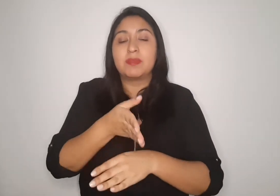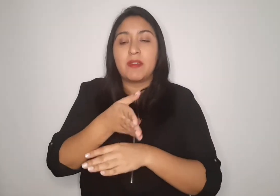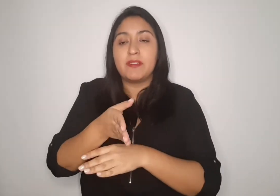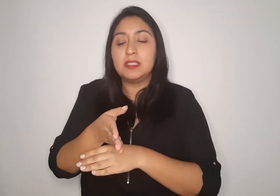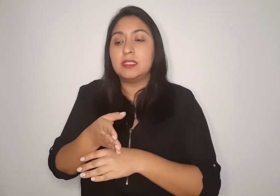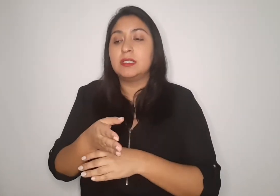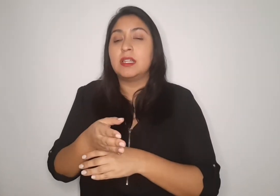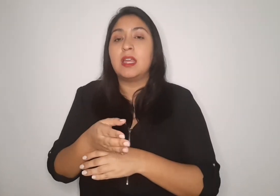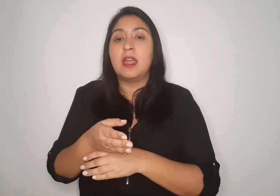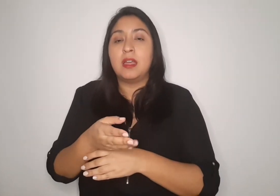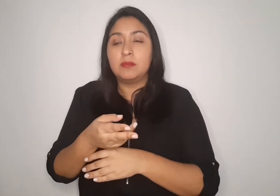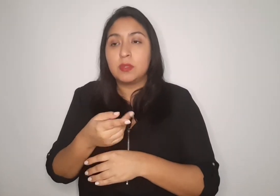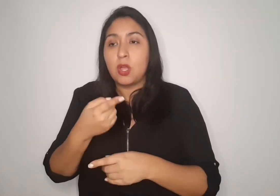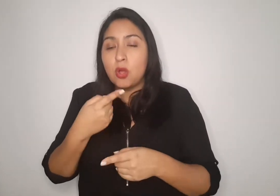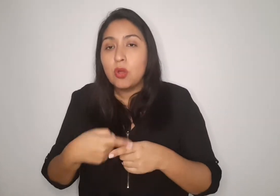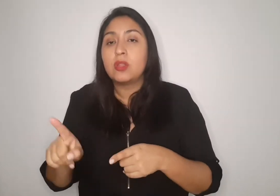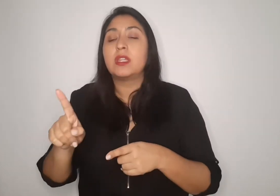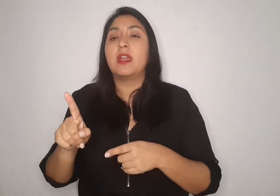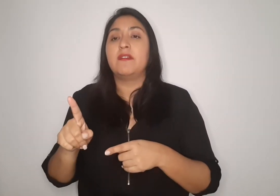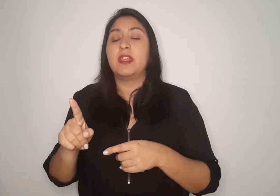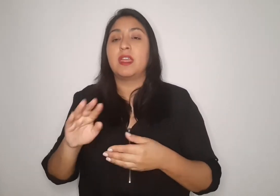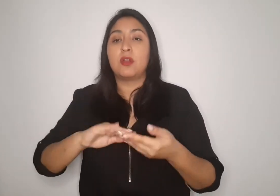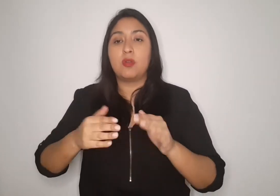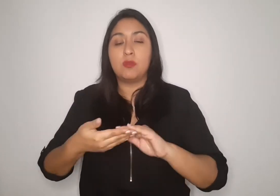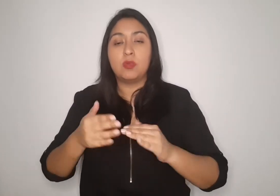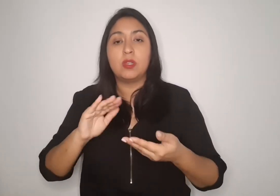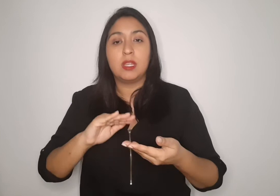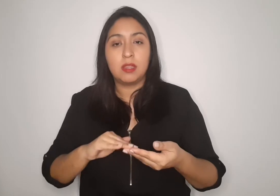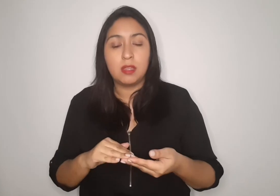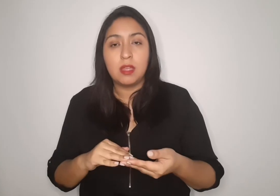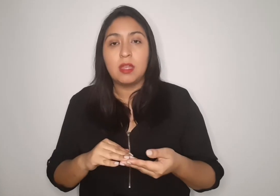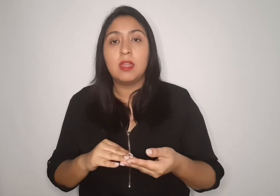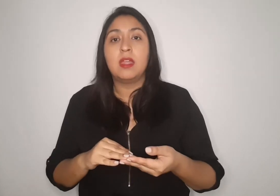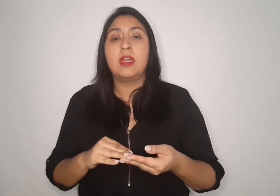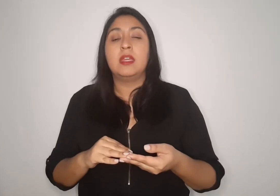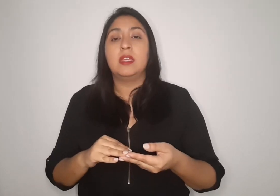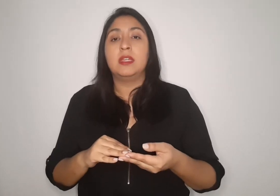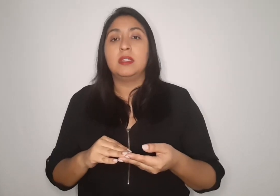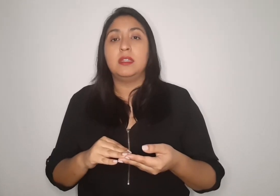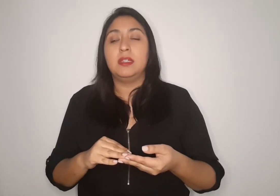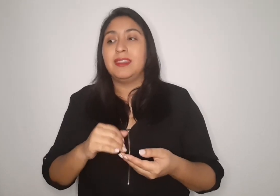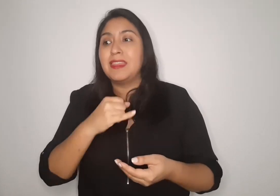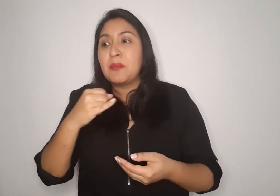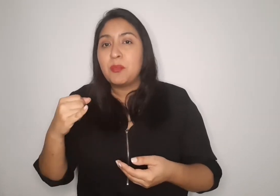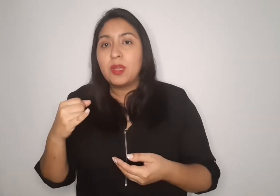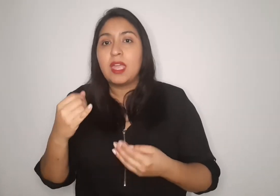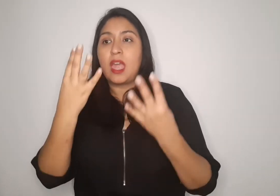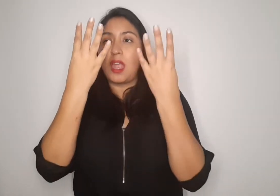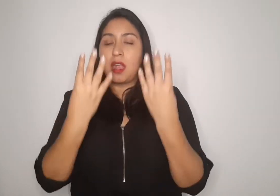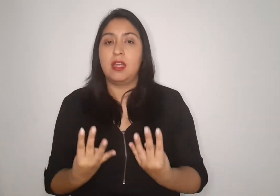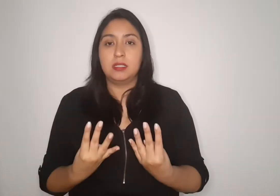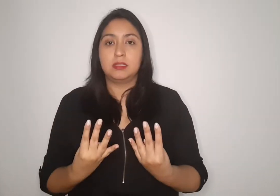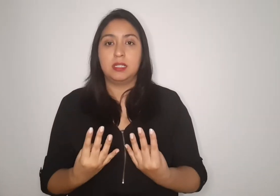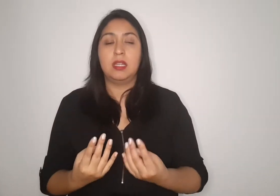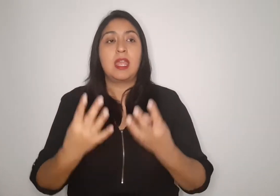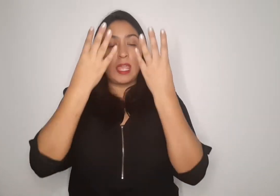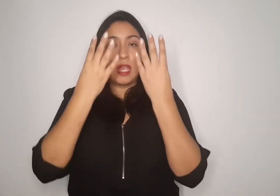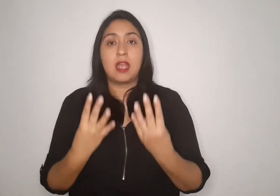la comunidad, y no estaban en la cárcel. ¿Ya? Entonces, en la cárcel de Angol, yo los fui a visitar y me dijo, ¿cómo quedó su exposición? Y